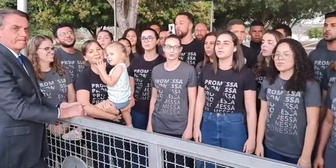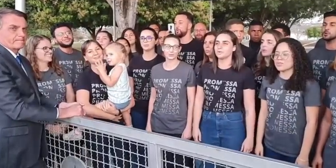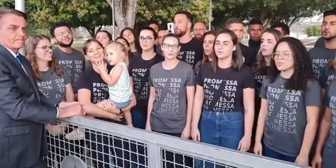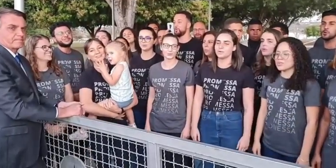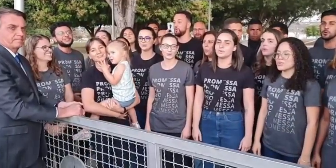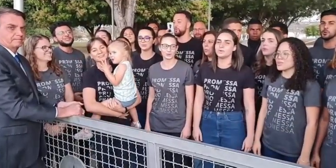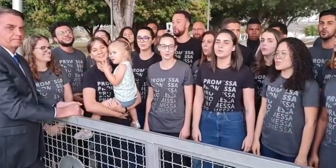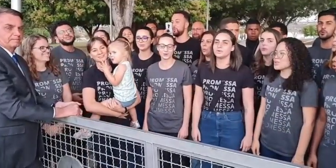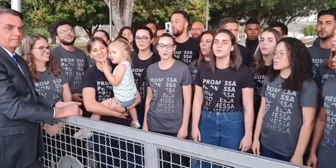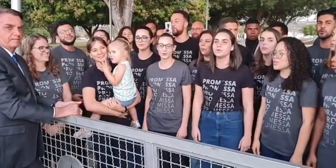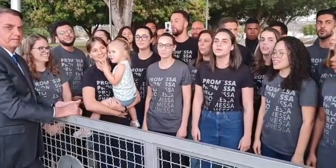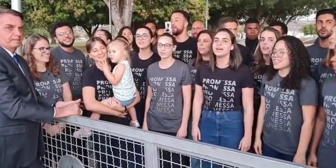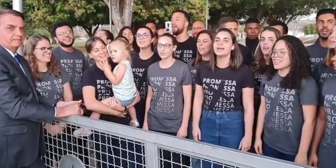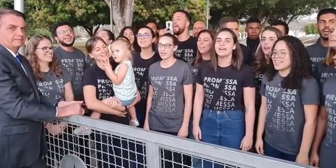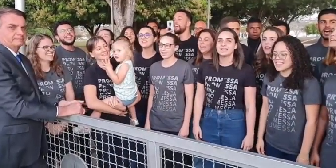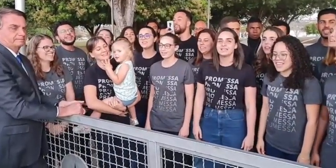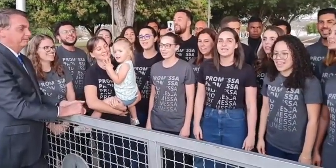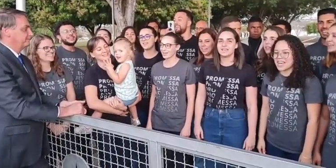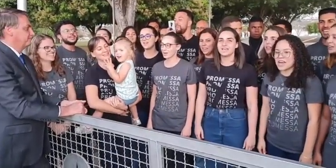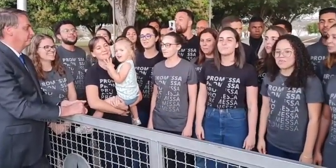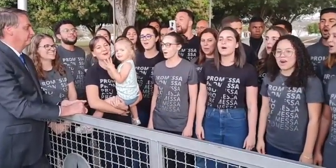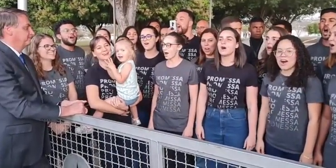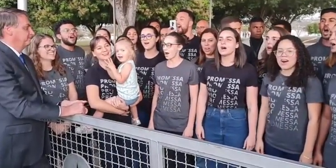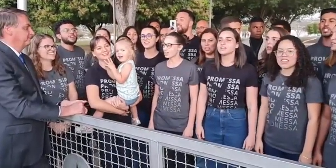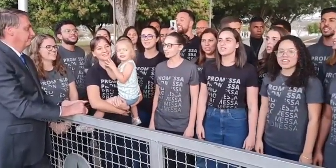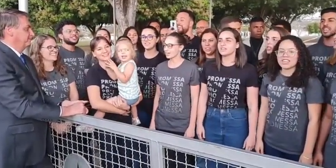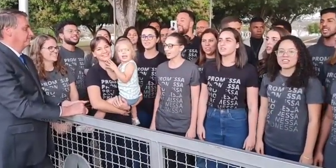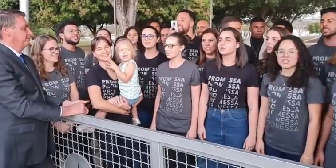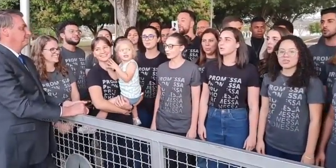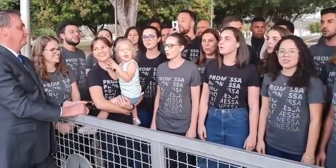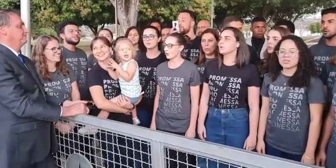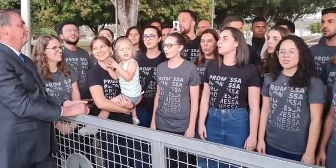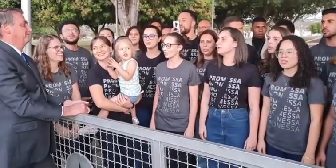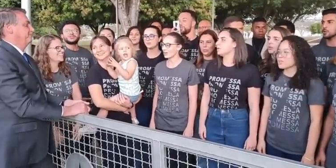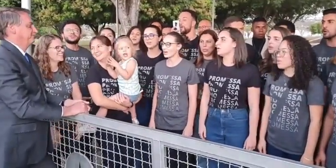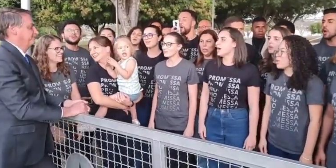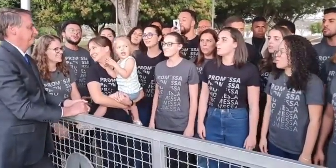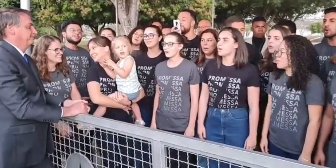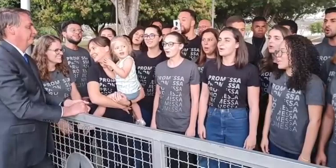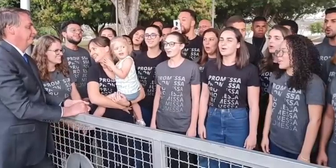tudo, que pode tudo